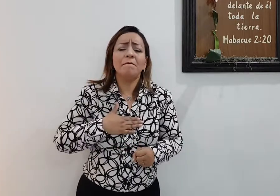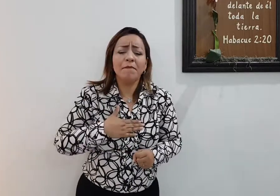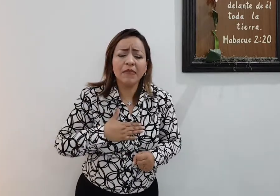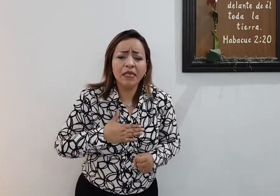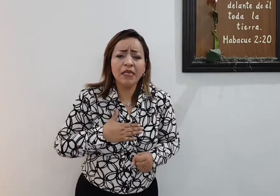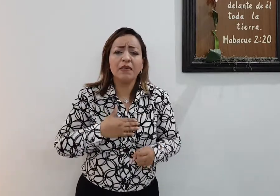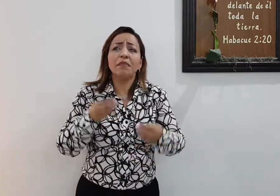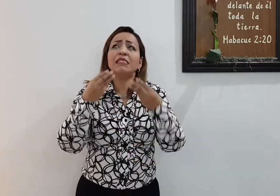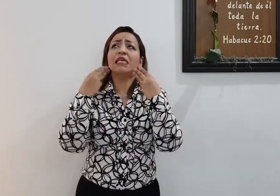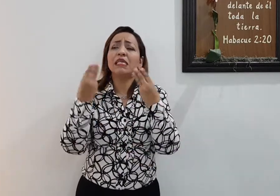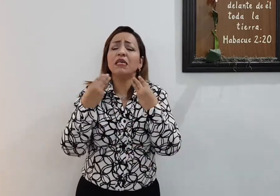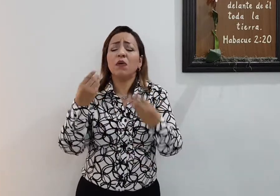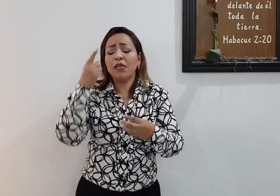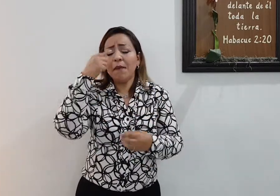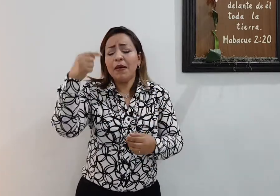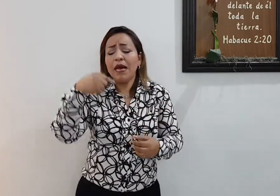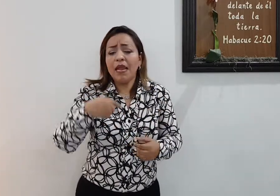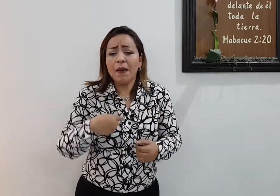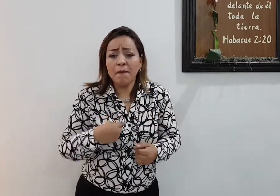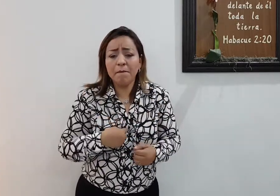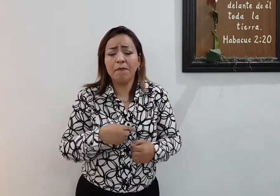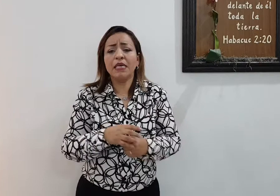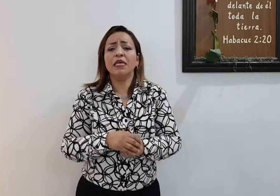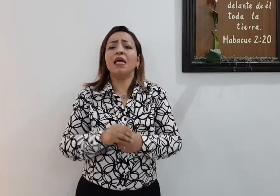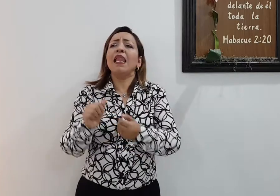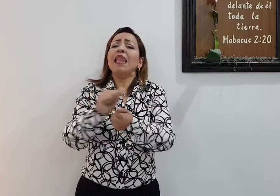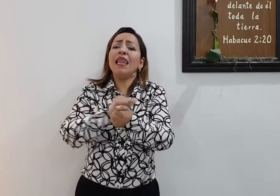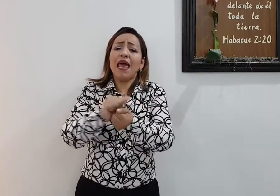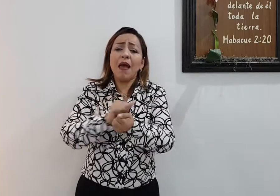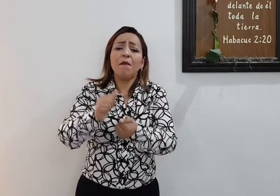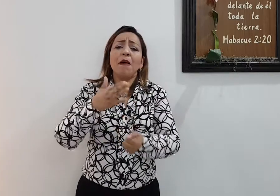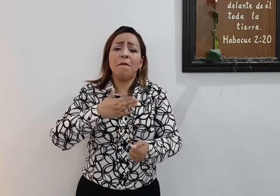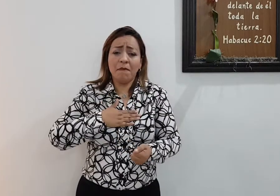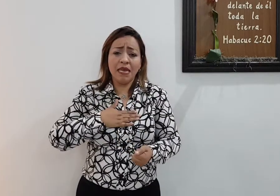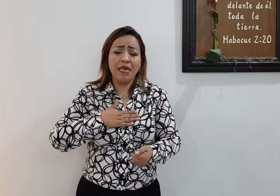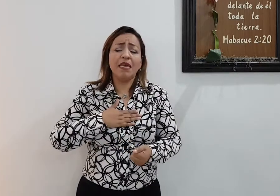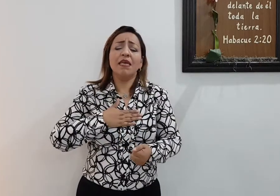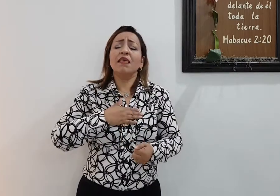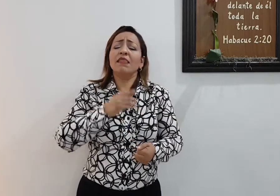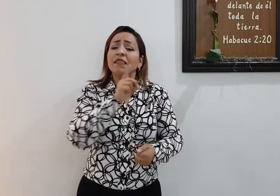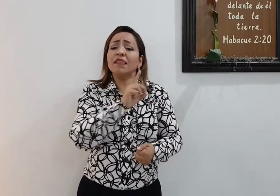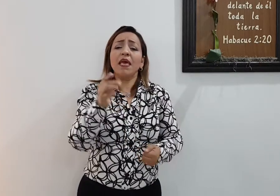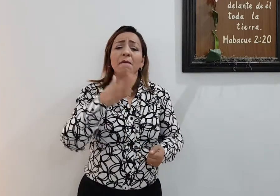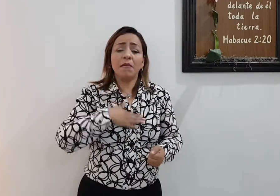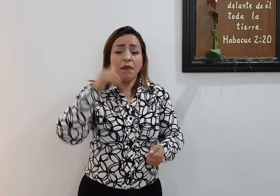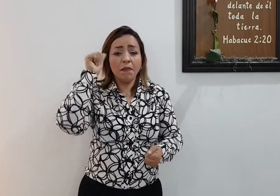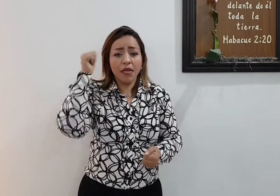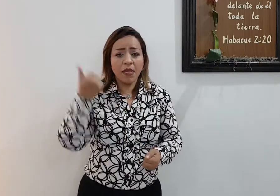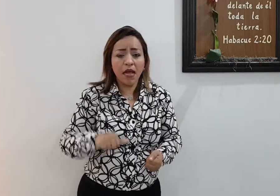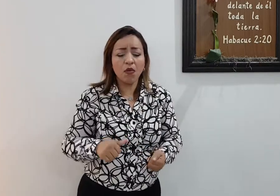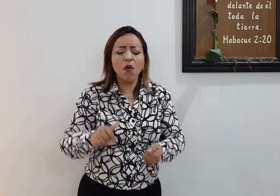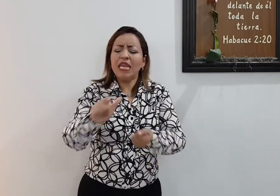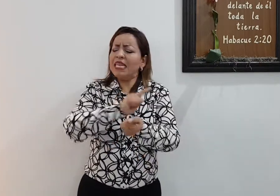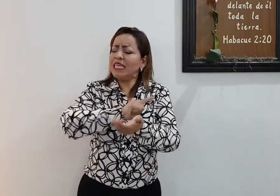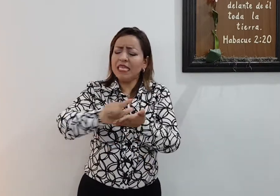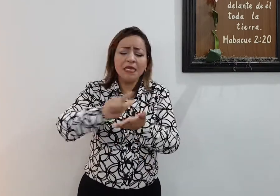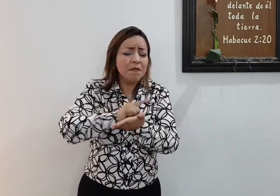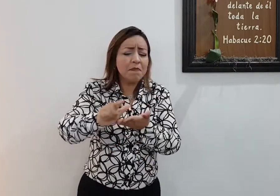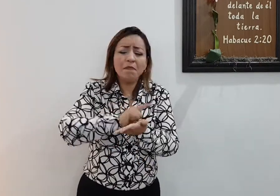mis rebeliones. Lávame más y más de mi maldad, límpiame de mi pecado. Y